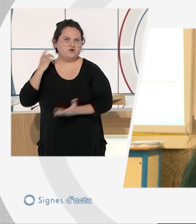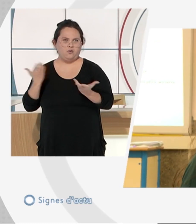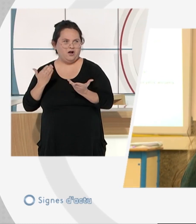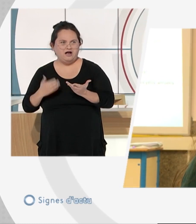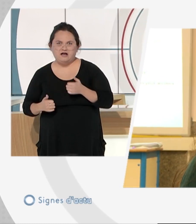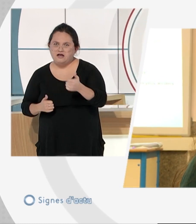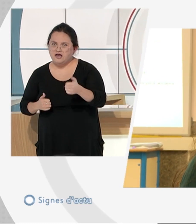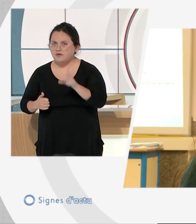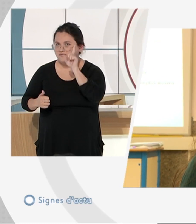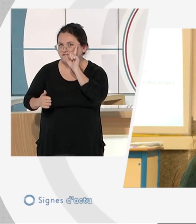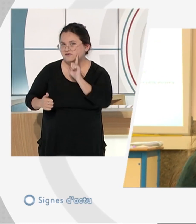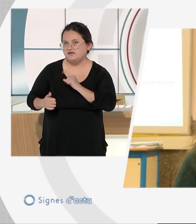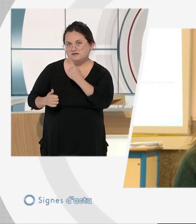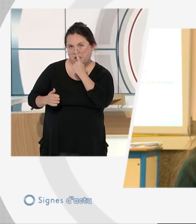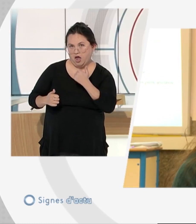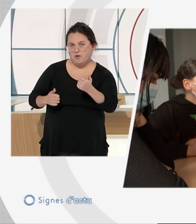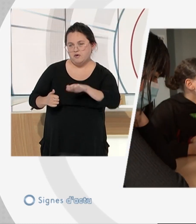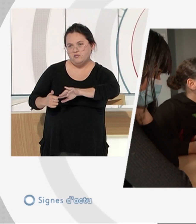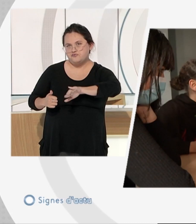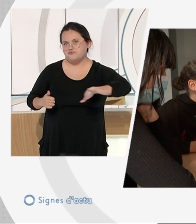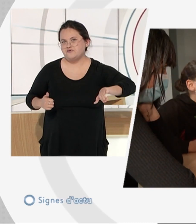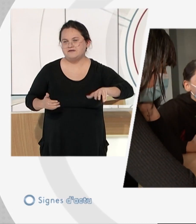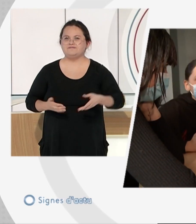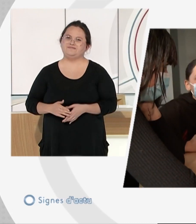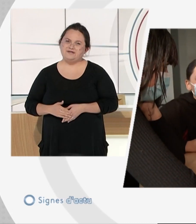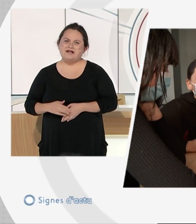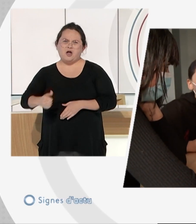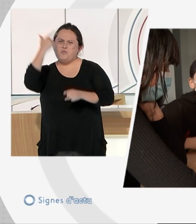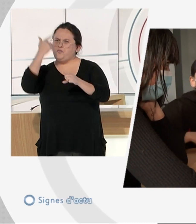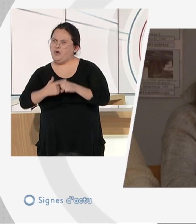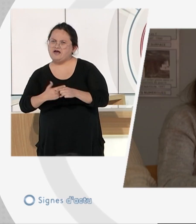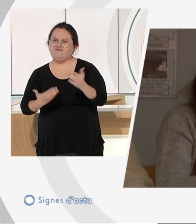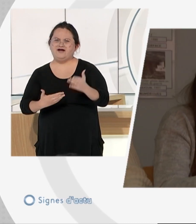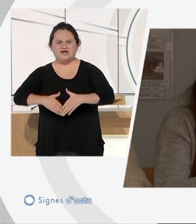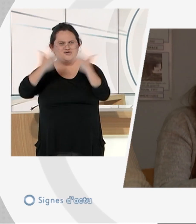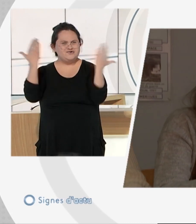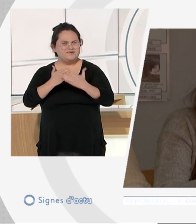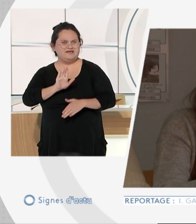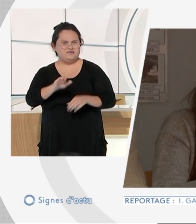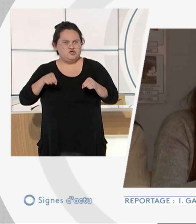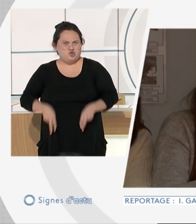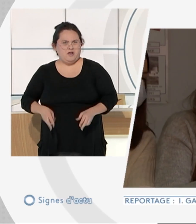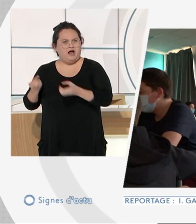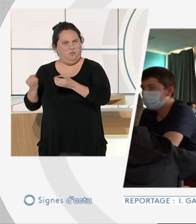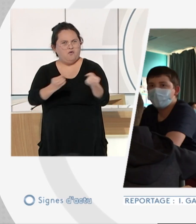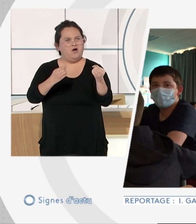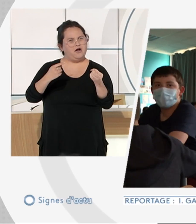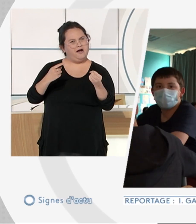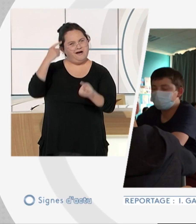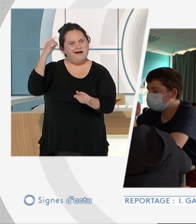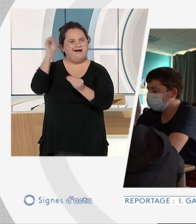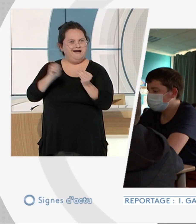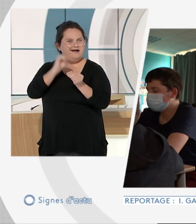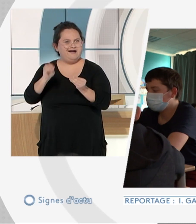les filles se sentent peut-être un peu moins mises en avant. Pour sa première édition, la journée de la jupe aura soulevé les bonnes questions et aidé à